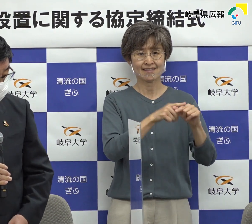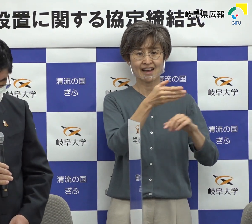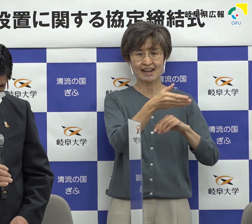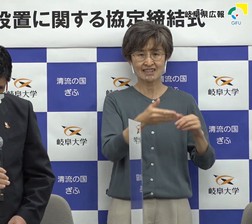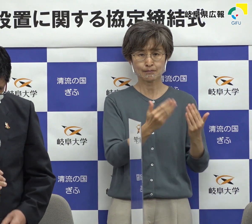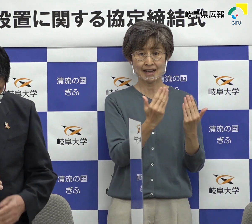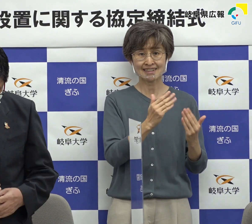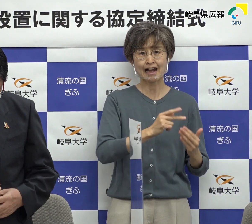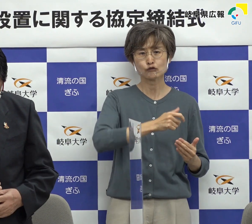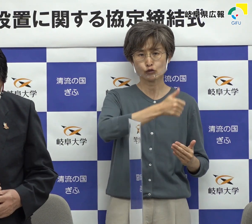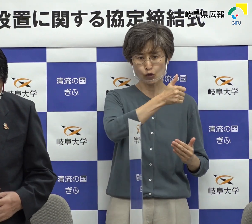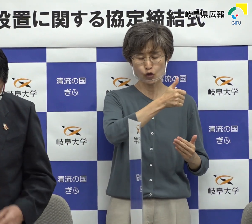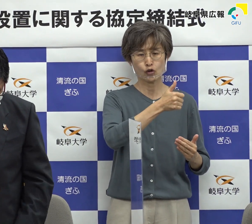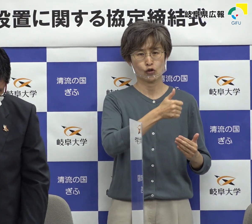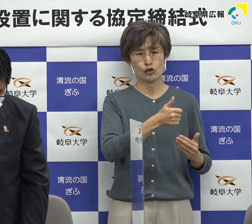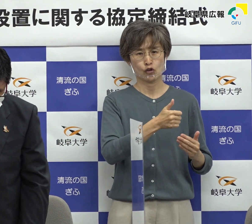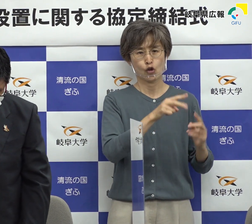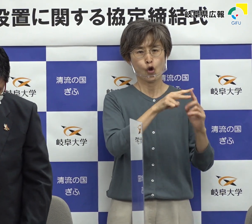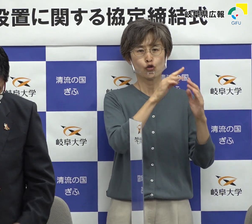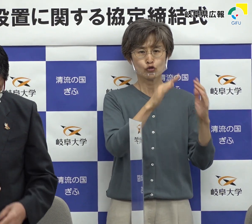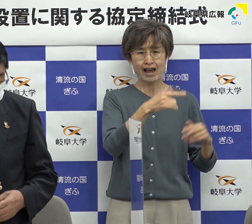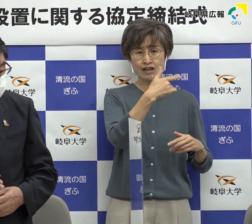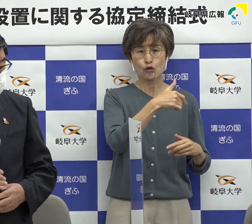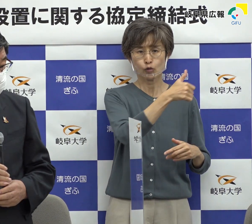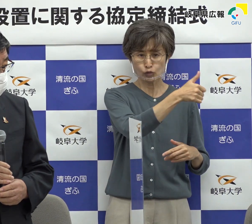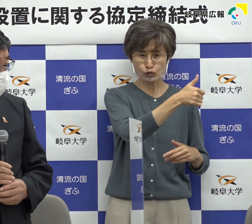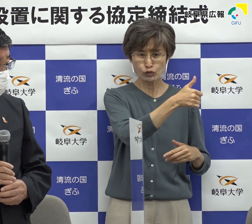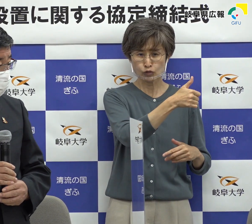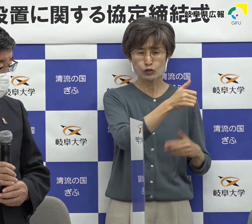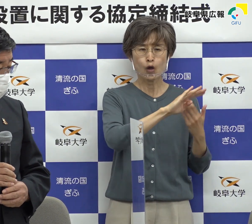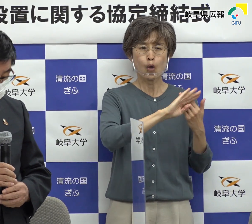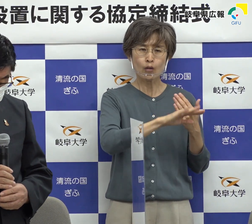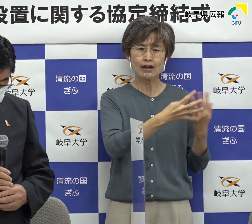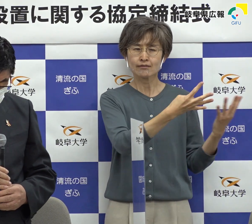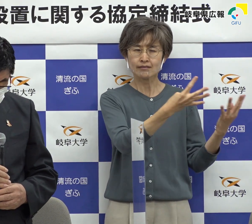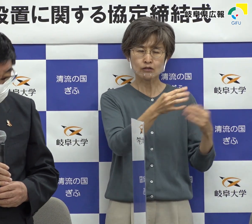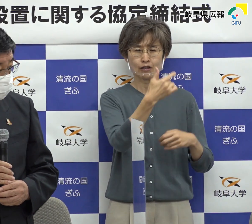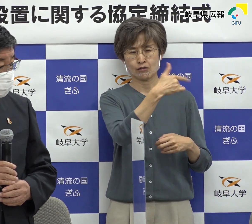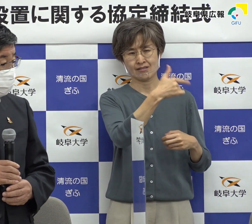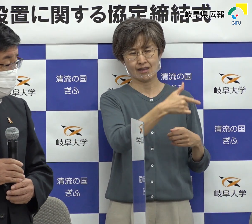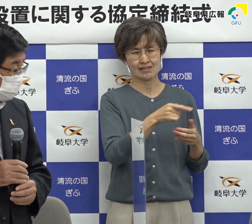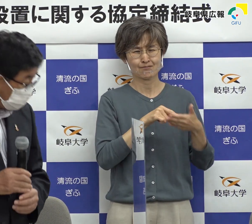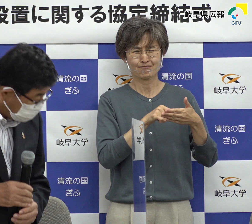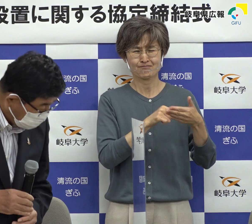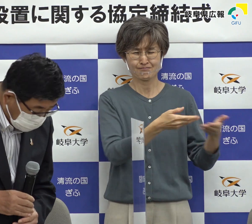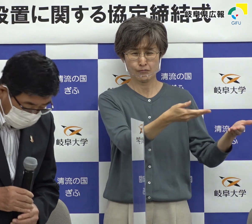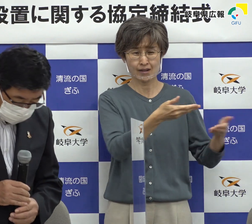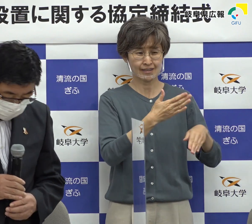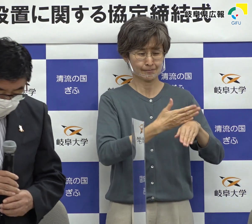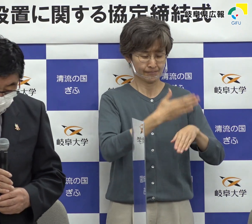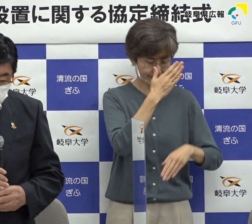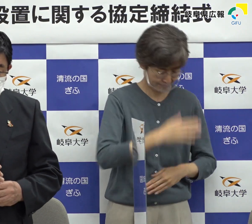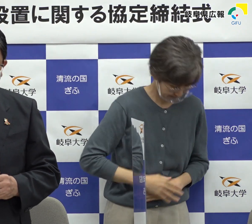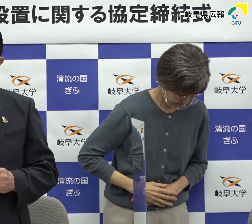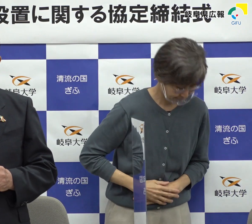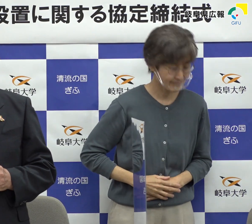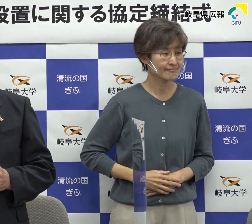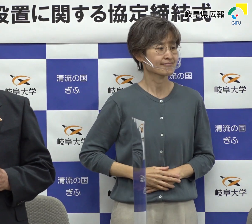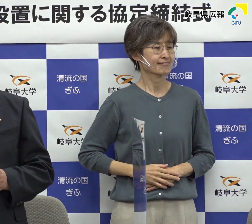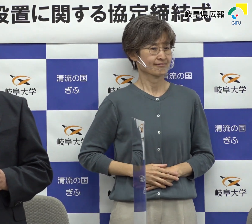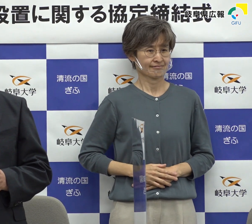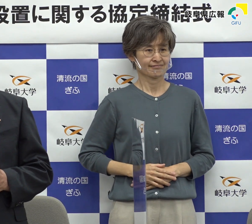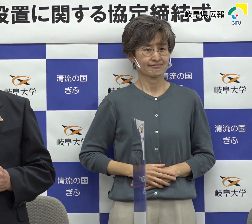学部長、そしてまた小倉教授はじめ多くの先生方にご尽力いただきまして誠にありがとうございました。ま